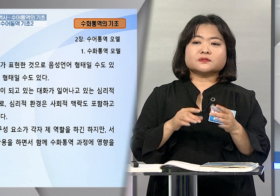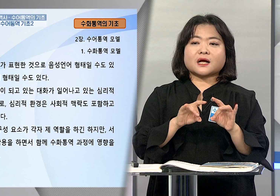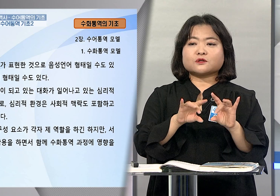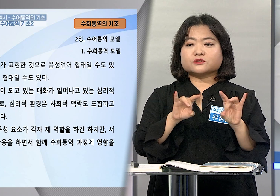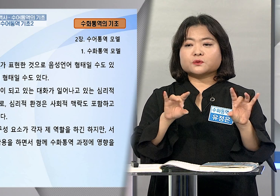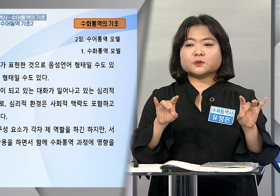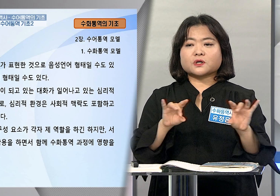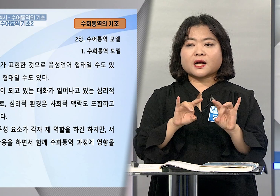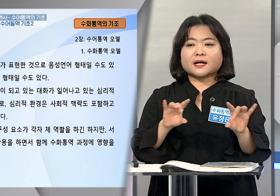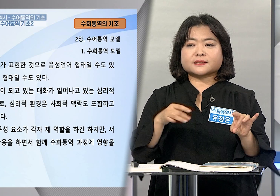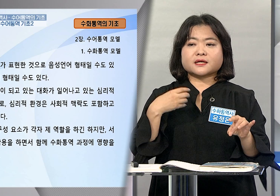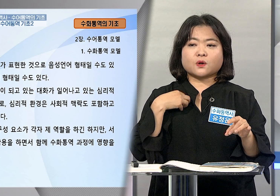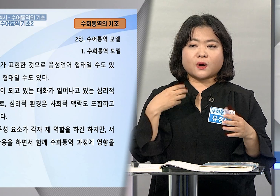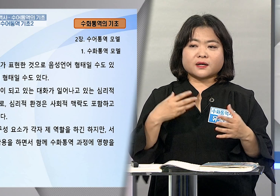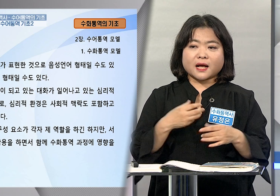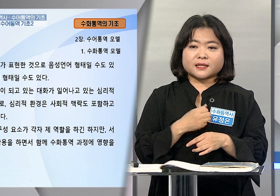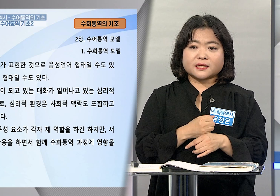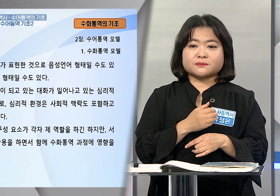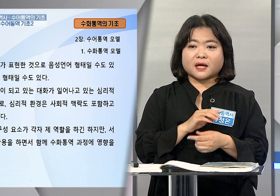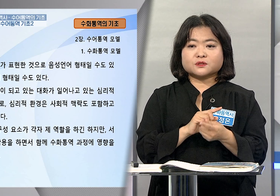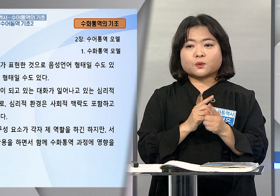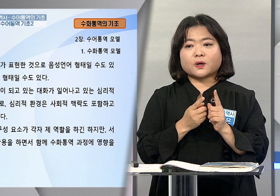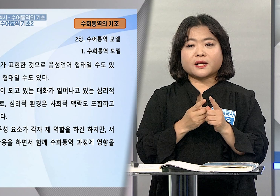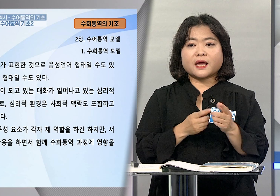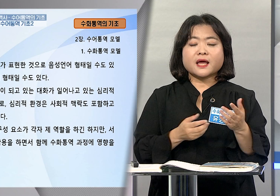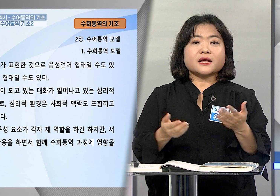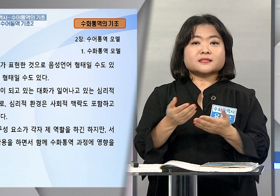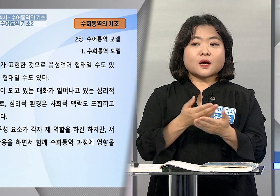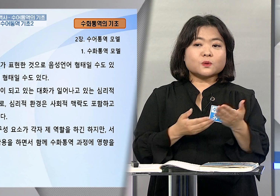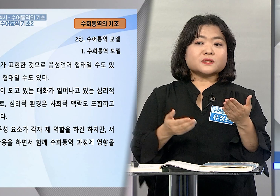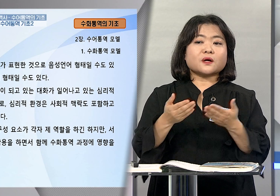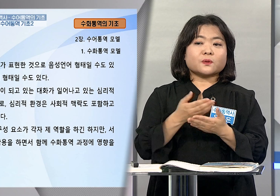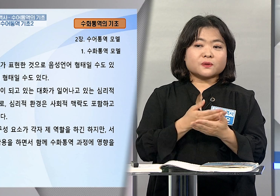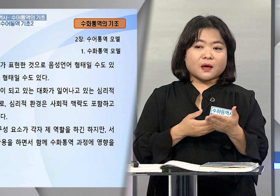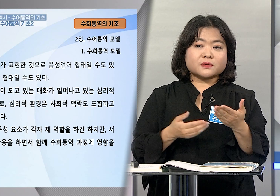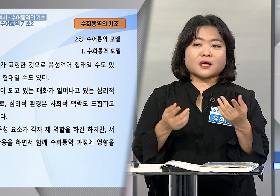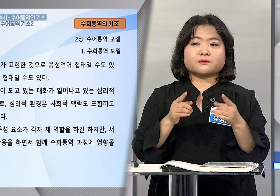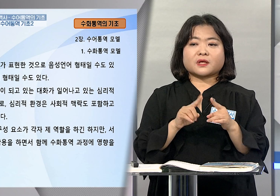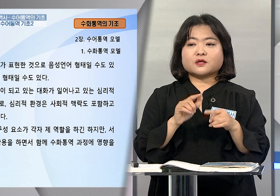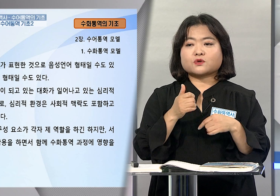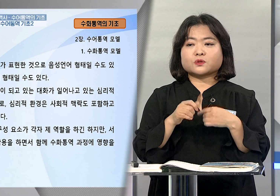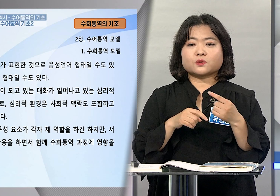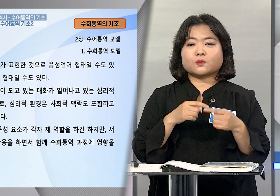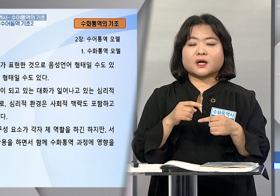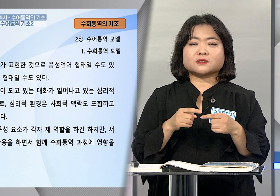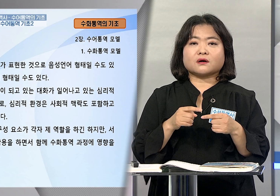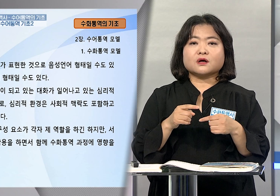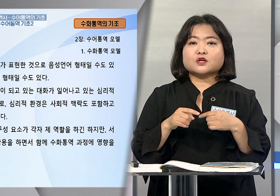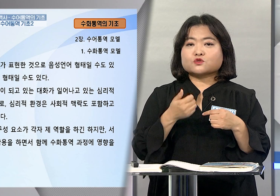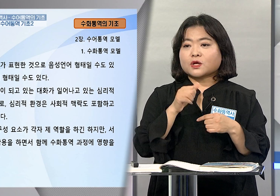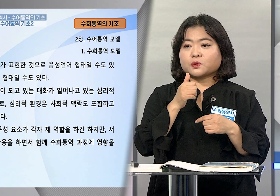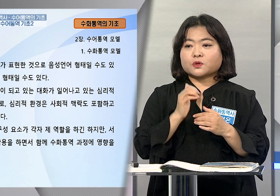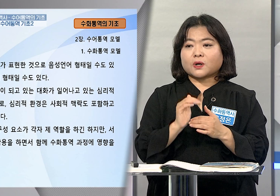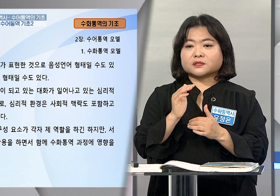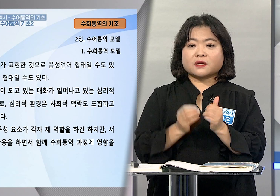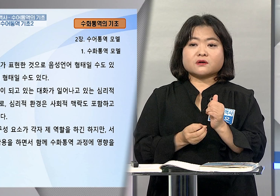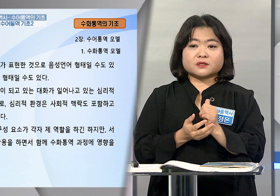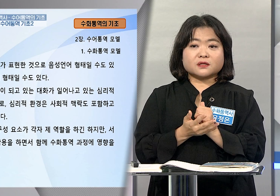각 구성 요소와 각자의 역할을 하긴 하지만 서로 간에 상호작용을 하면서 함께 수화 통역 과정에 영향을